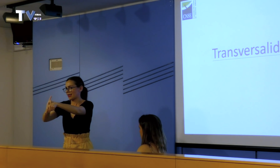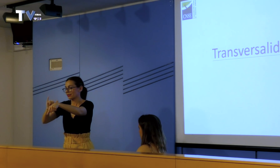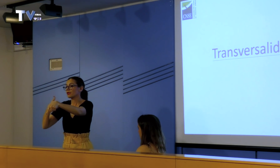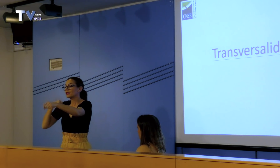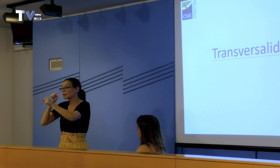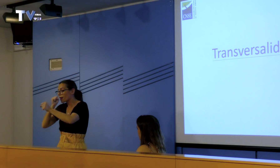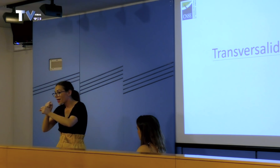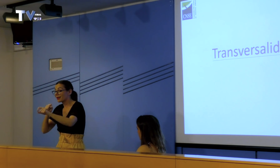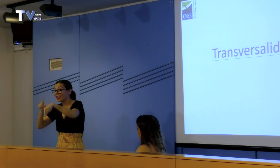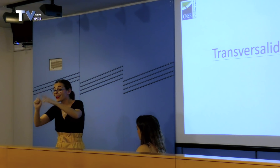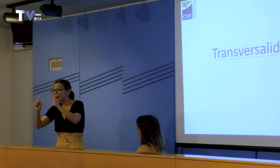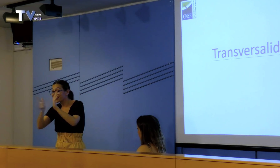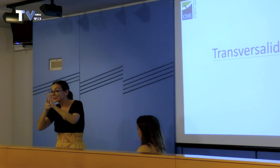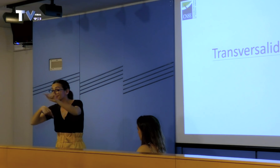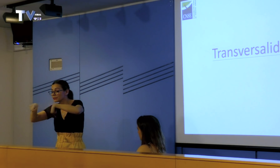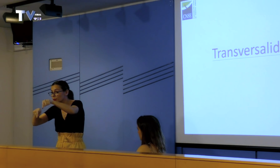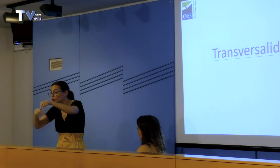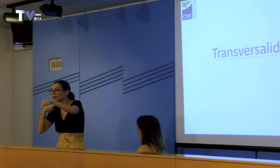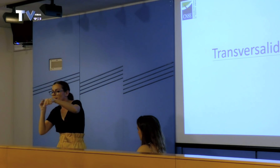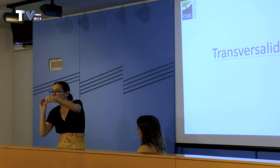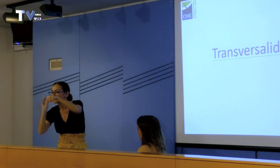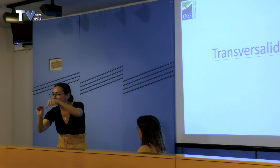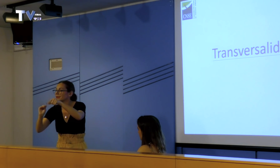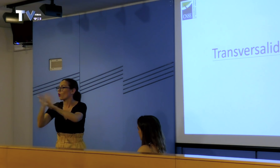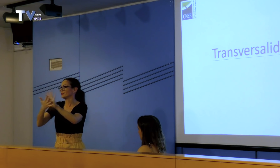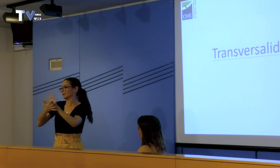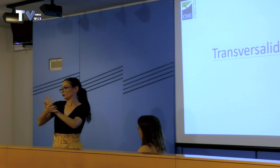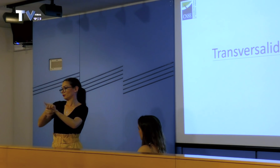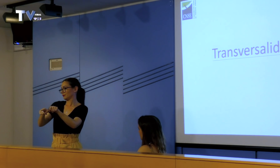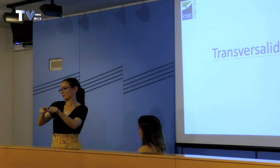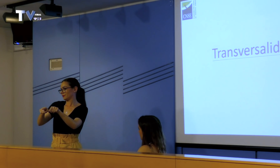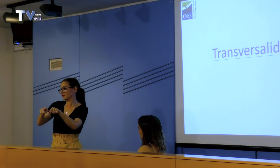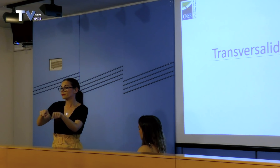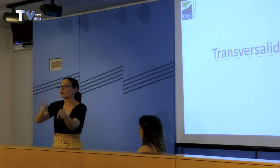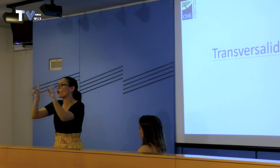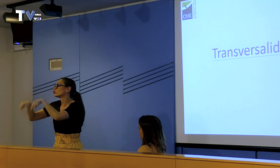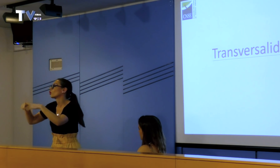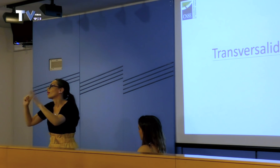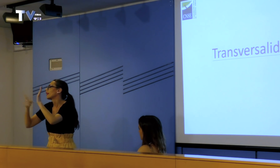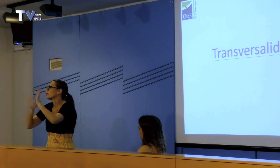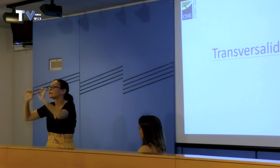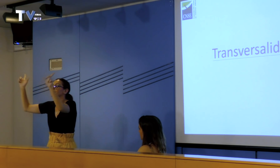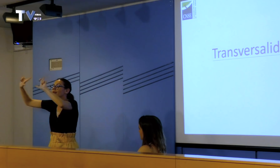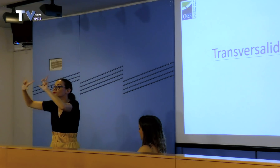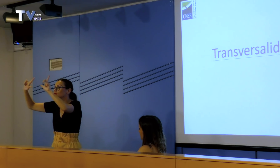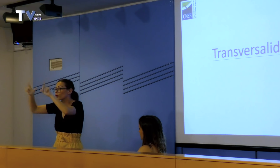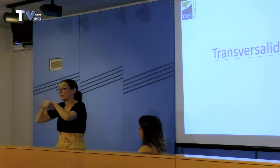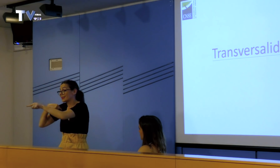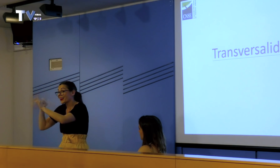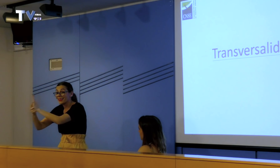Els transports fa molts anys que existeixen i la llei de transports sí que existeix, però ens falta afegir la part de la llengua de signes. Amb altra llei,